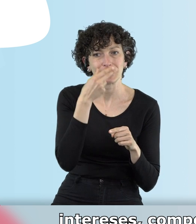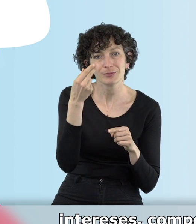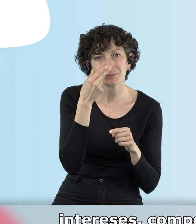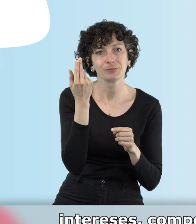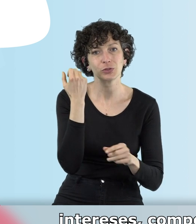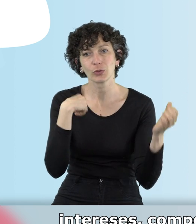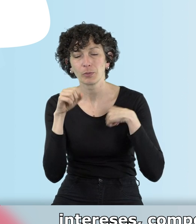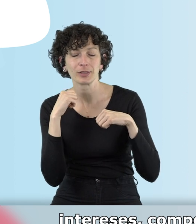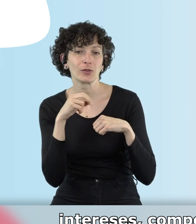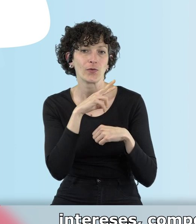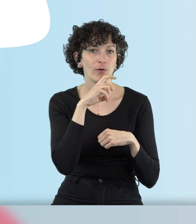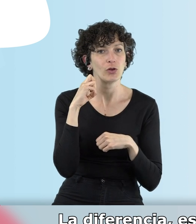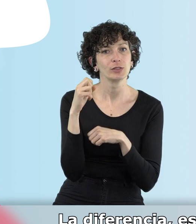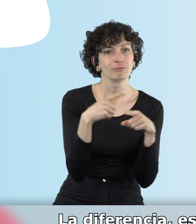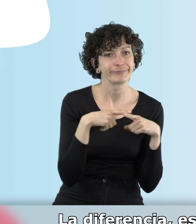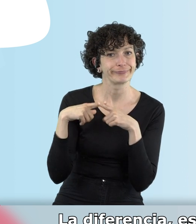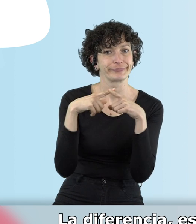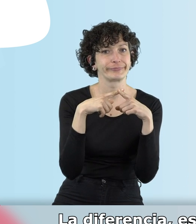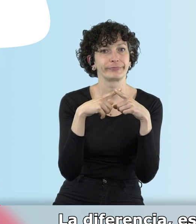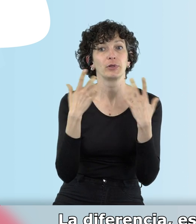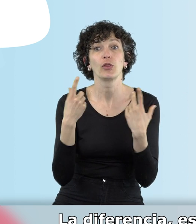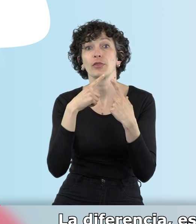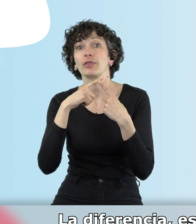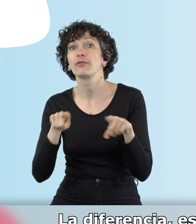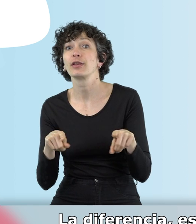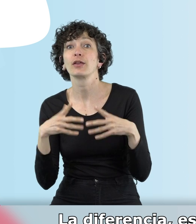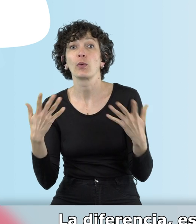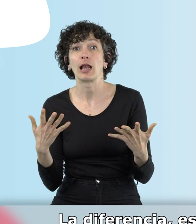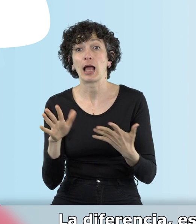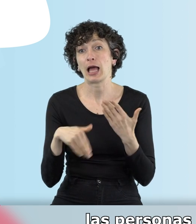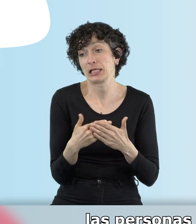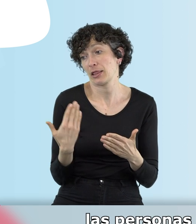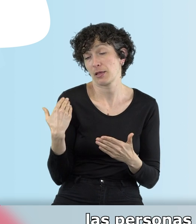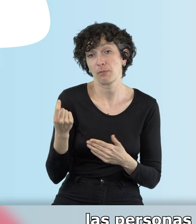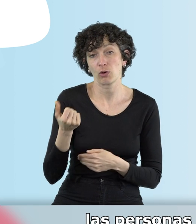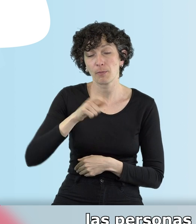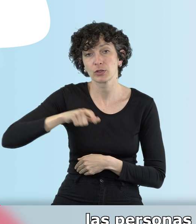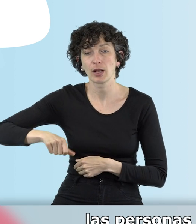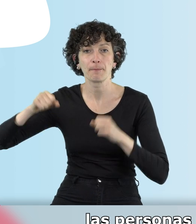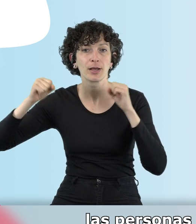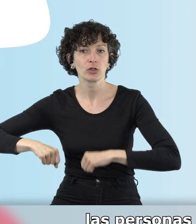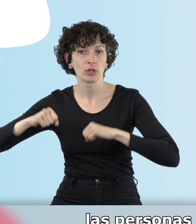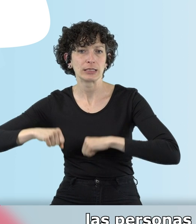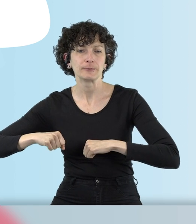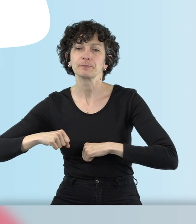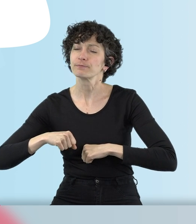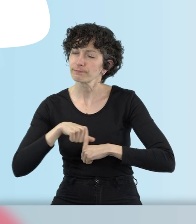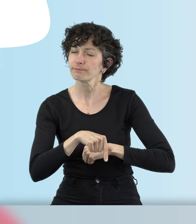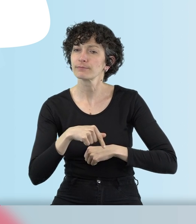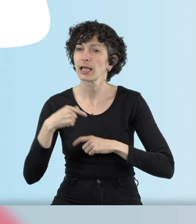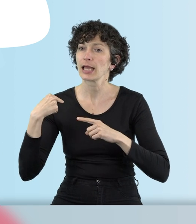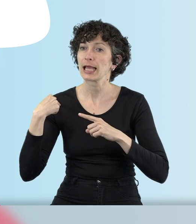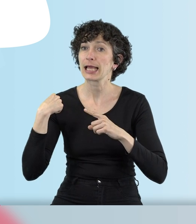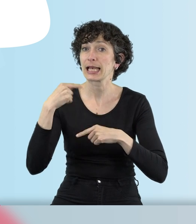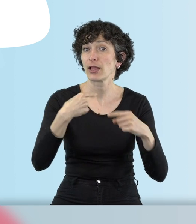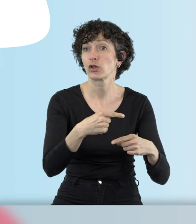intereses, comportamientos y valores semejantes. La diferencia, en mi opinión, estriba que hasta no hace mucho las personas mayores tenían algo que aportaban a las